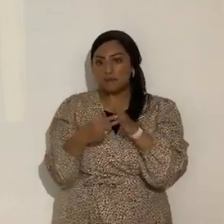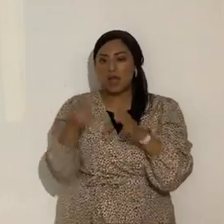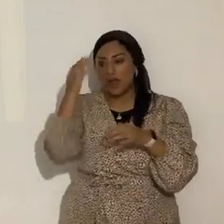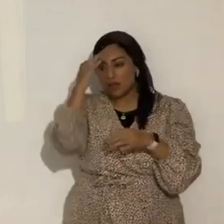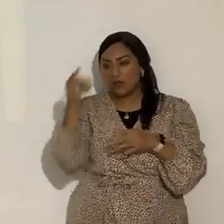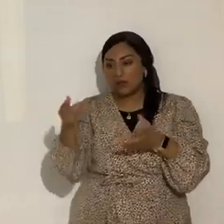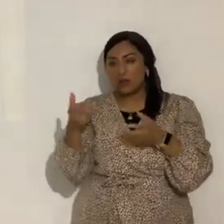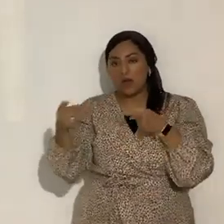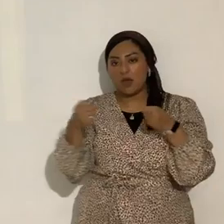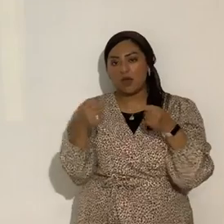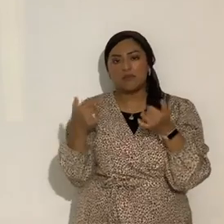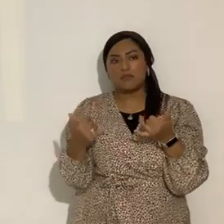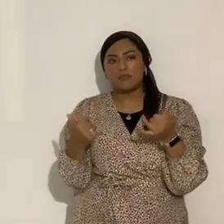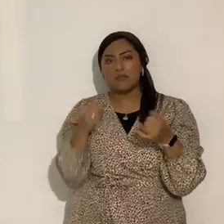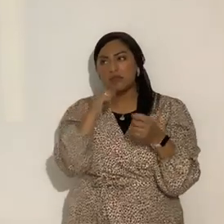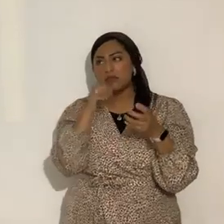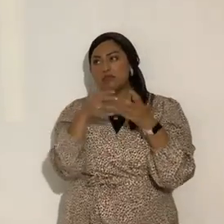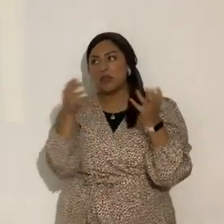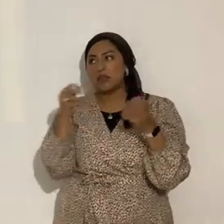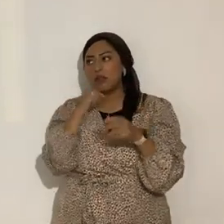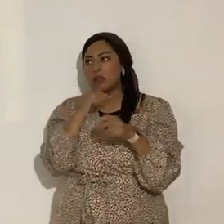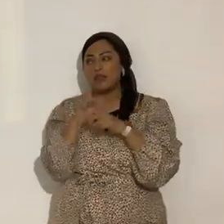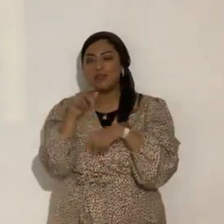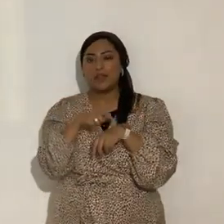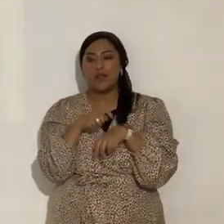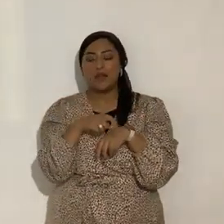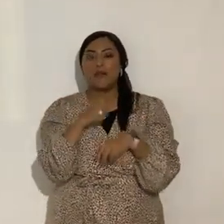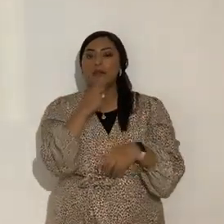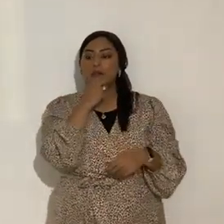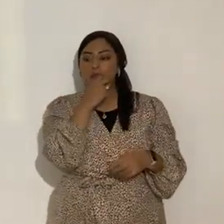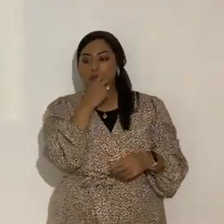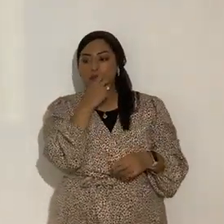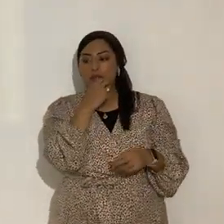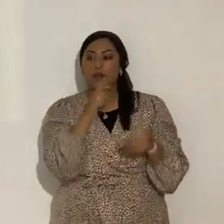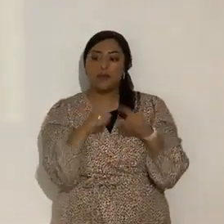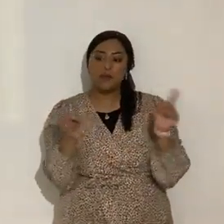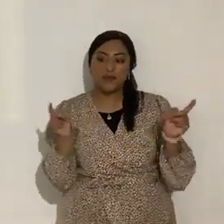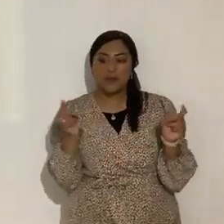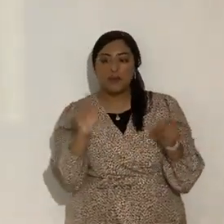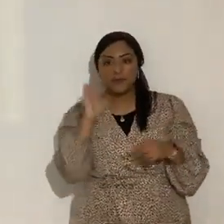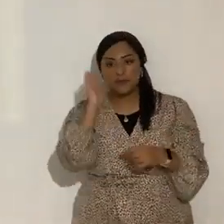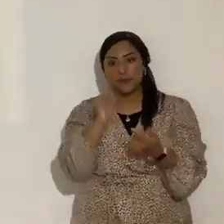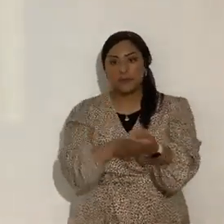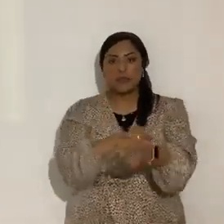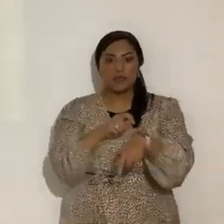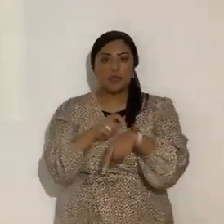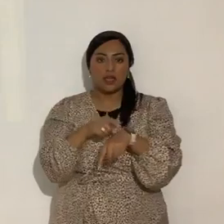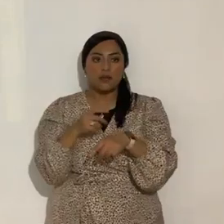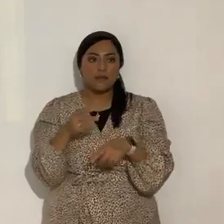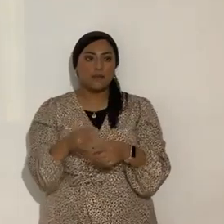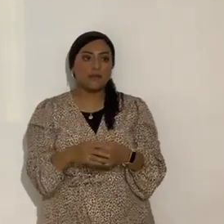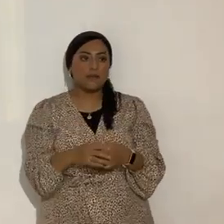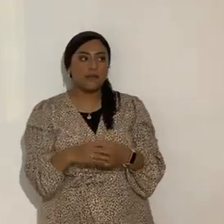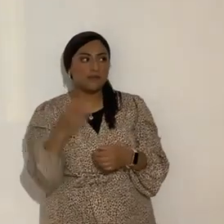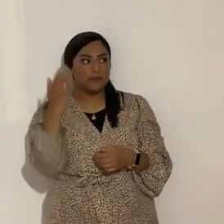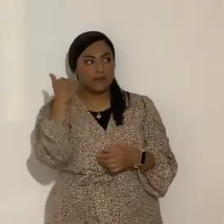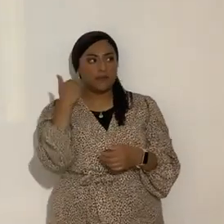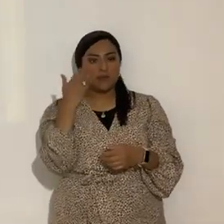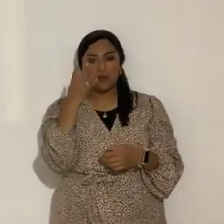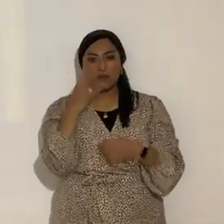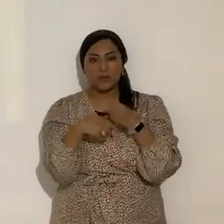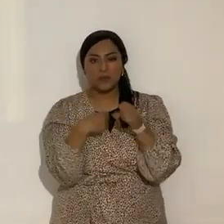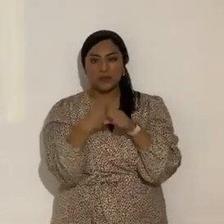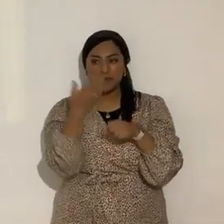a contender y demás. Ahora ya no lo hago tanto, no tengo tiempo para eso, ¿no? Pero hace mucho tiempo, sí, no mucho tiempo, hace unos